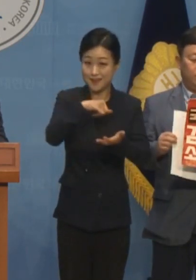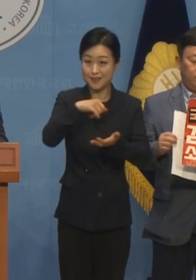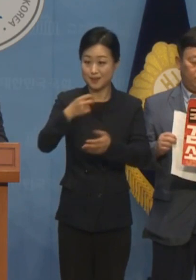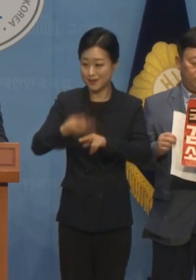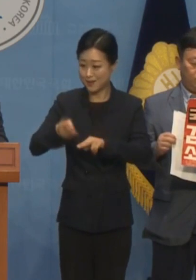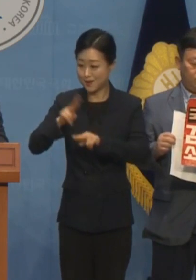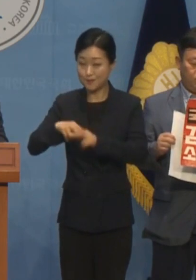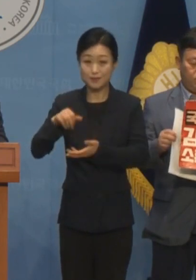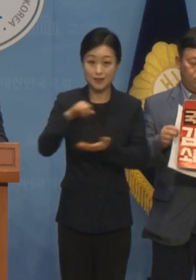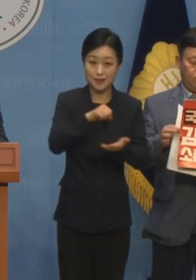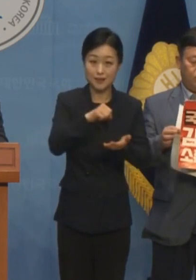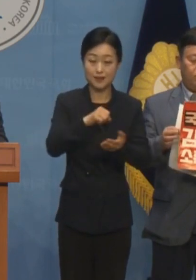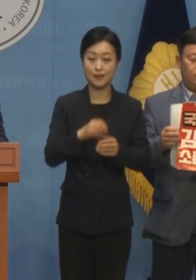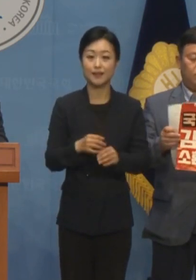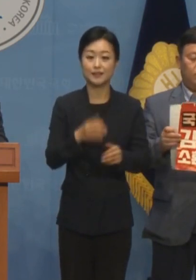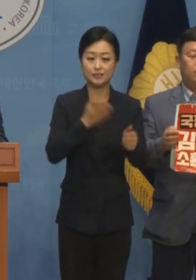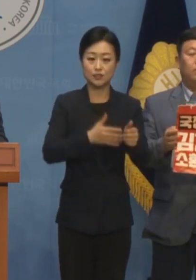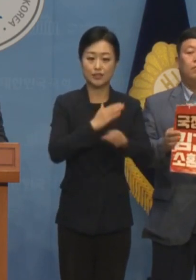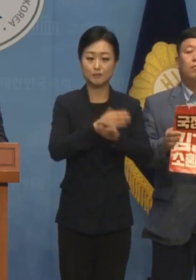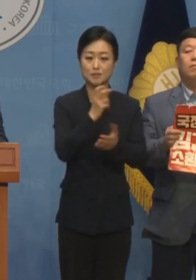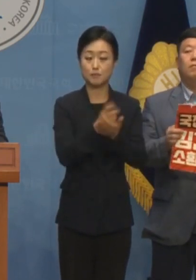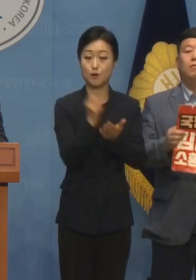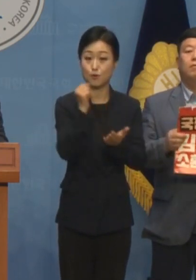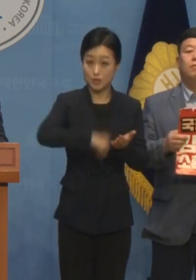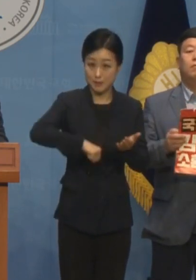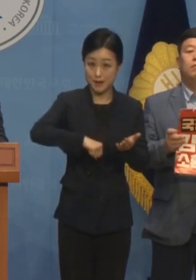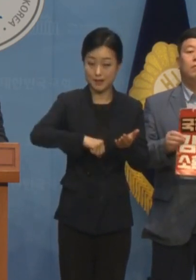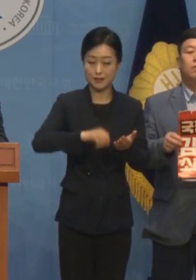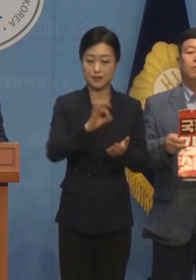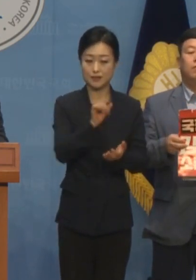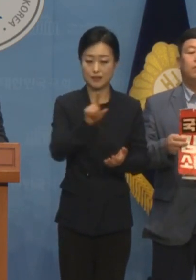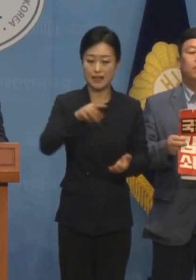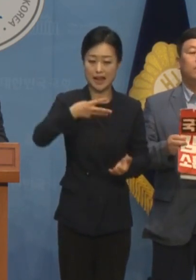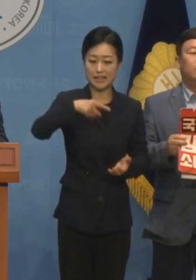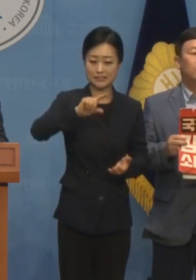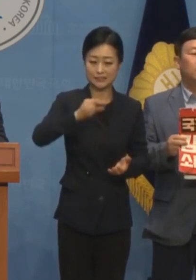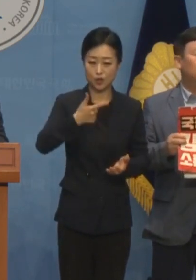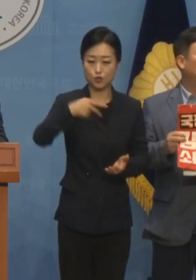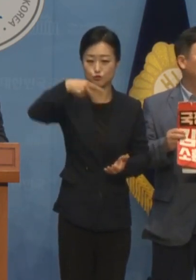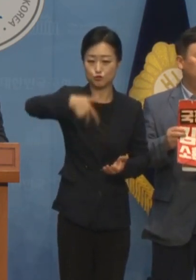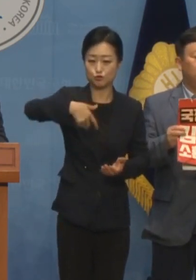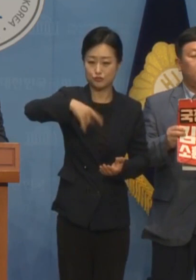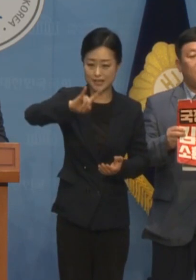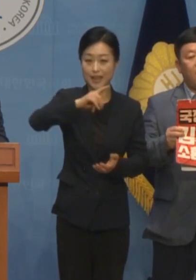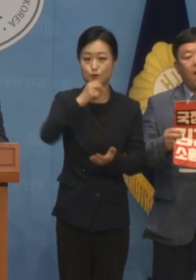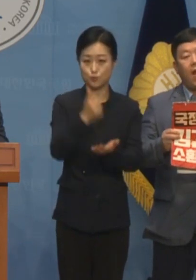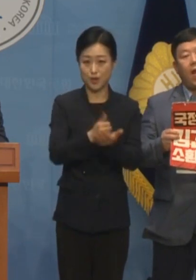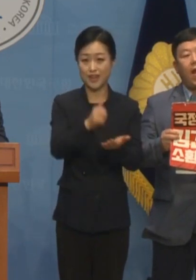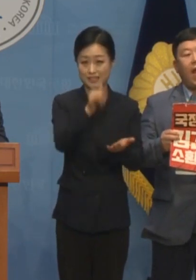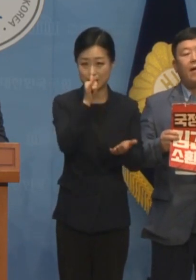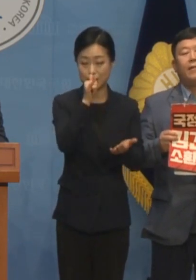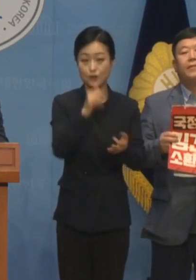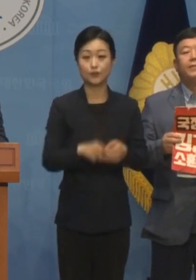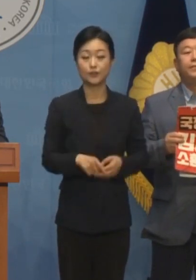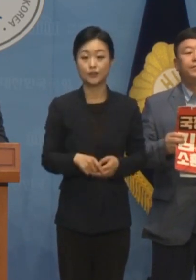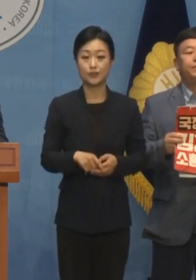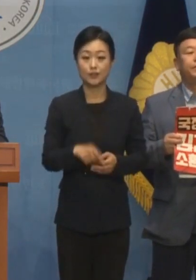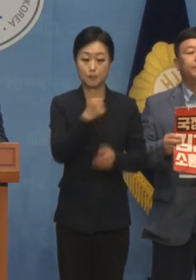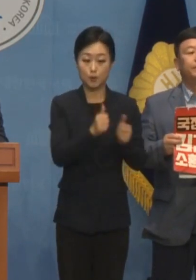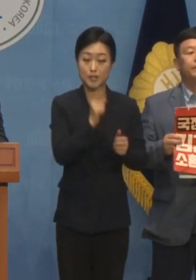여사는 청탁금지법 위반, 알선 수재로 수사받아야 합니다. 김 여사 측